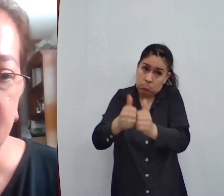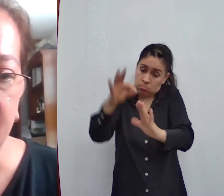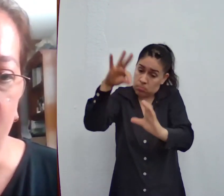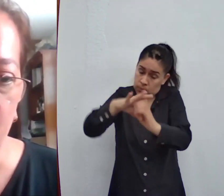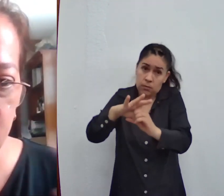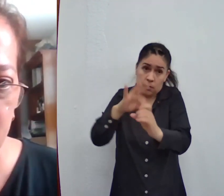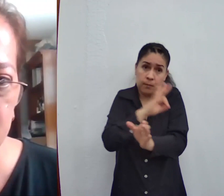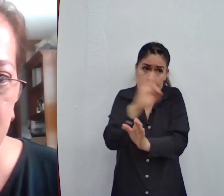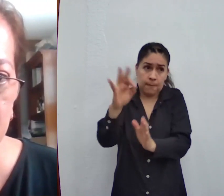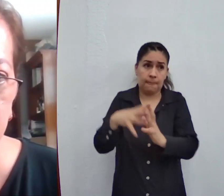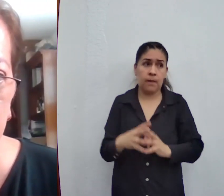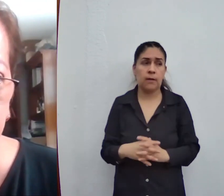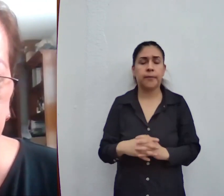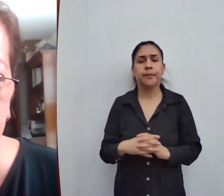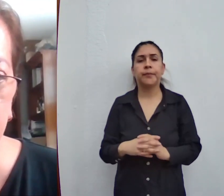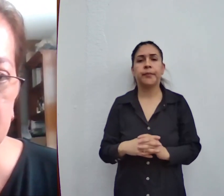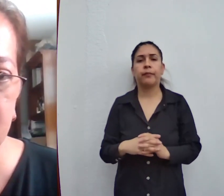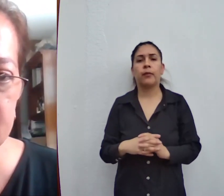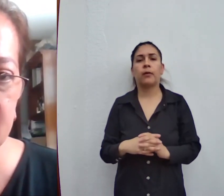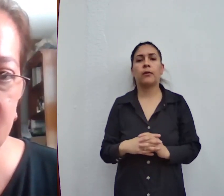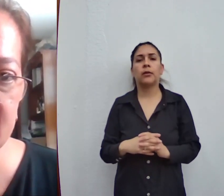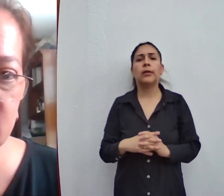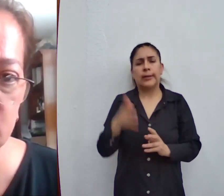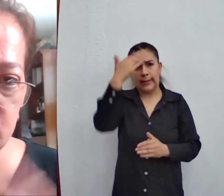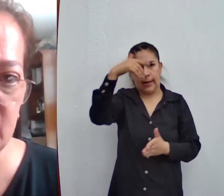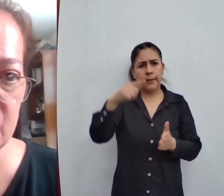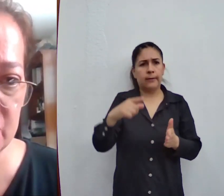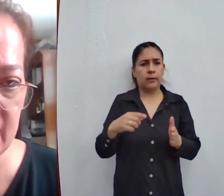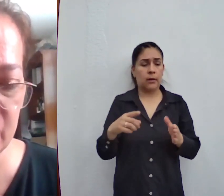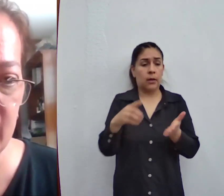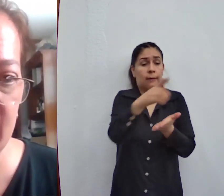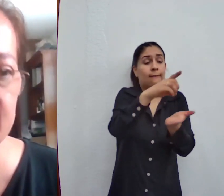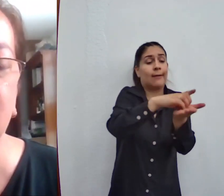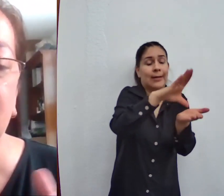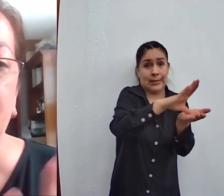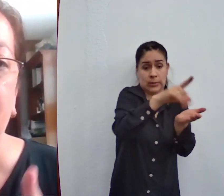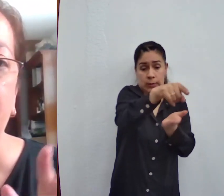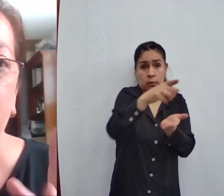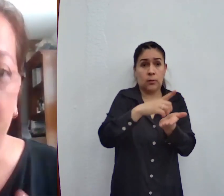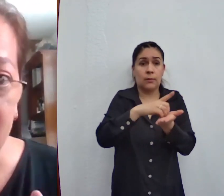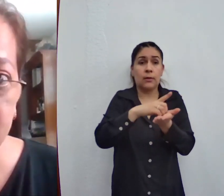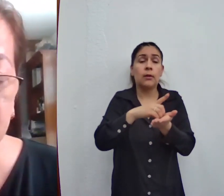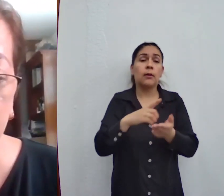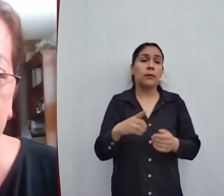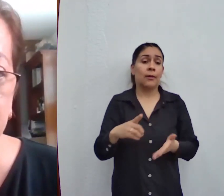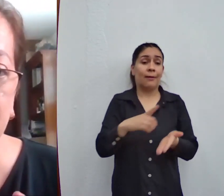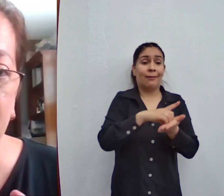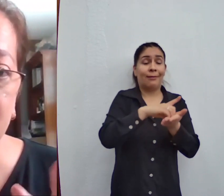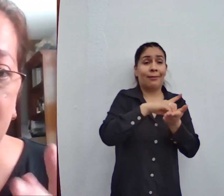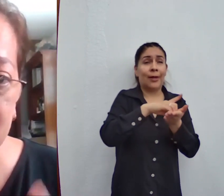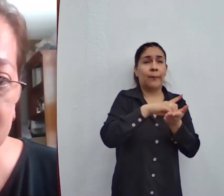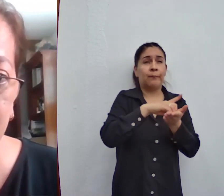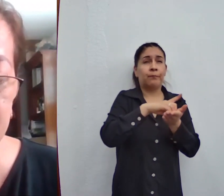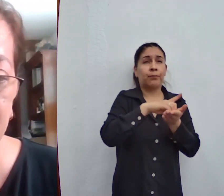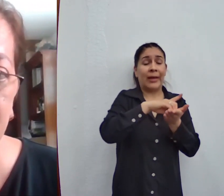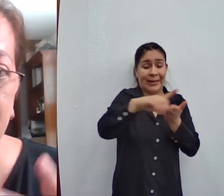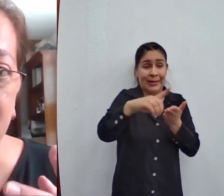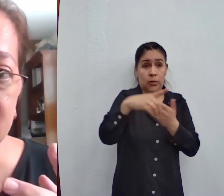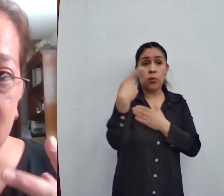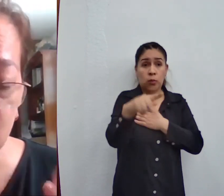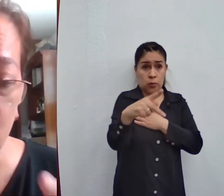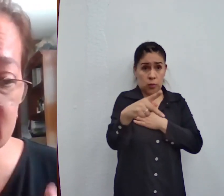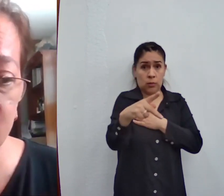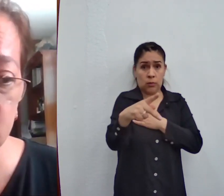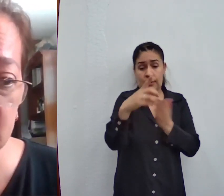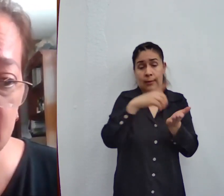acordé que otro de los derechos de las personas con discapacidades son sus derechos electorales. Todas las personas que tienen discapacidad